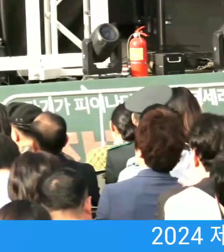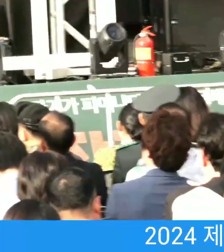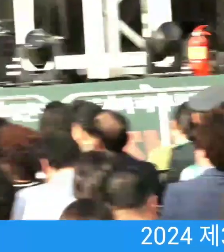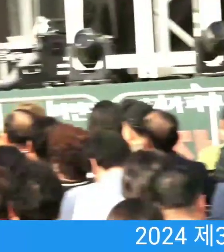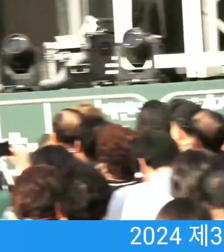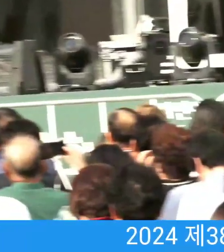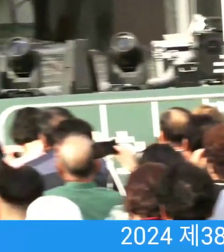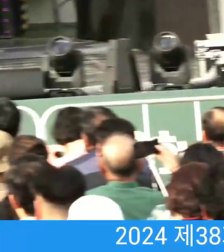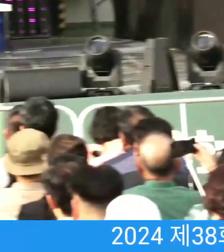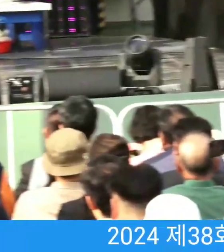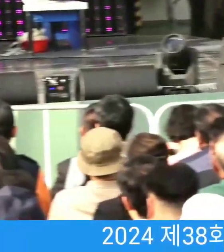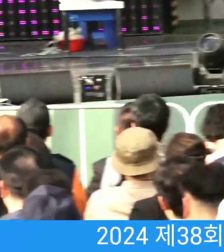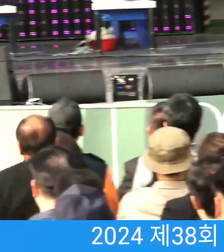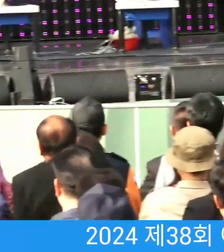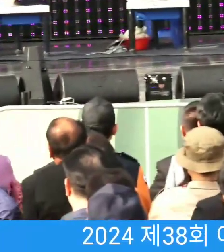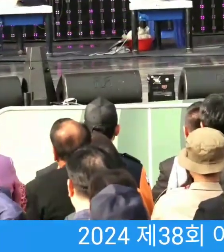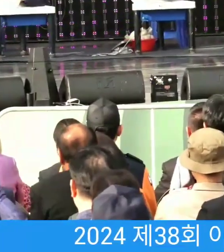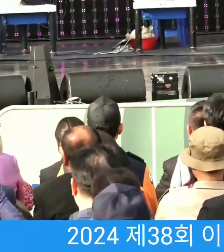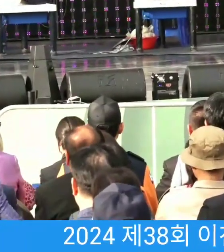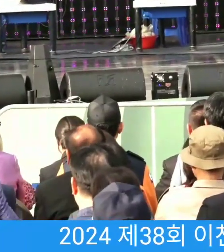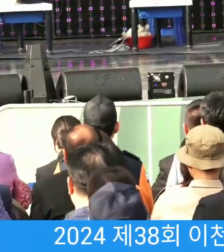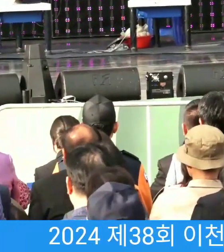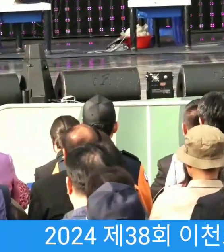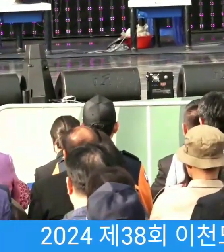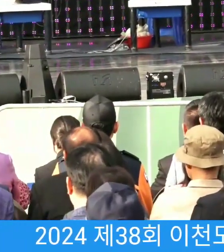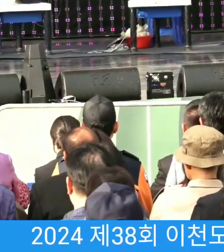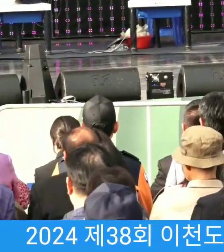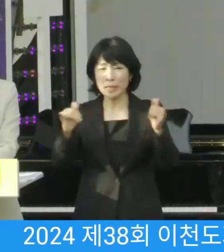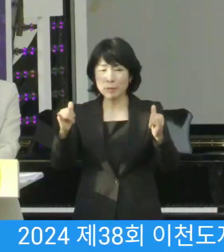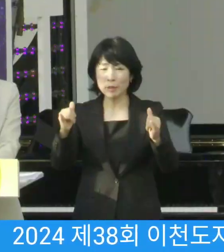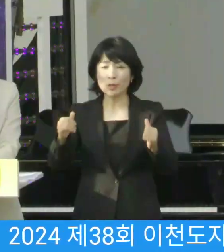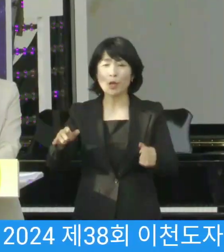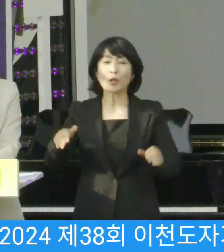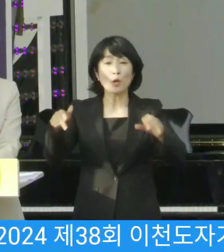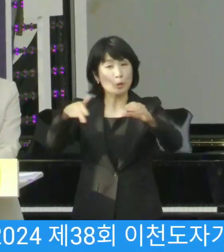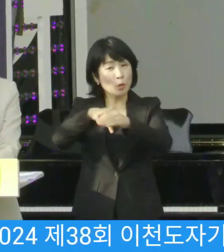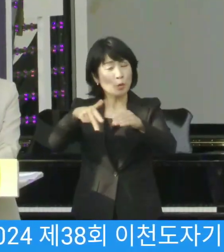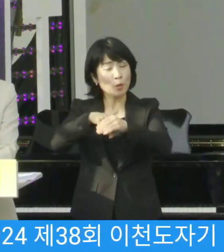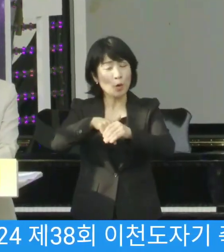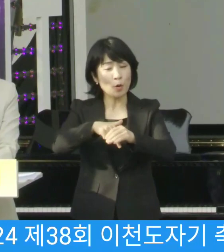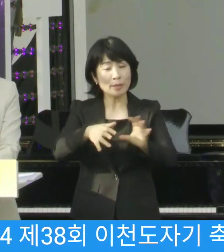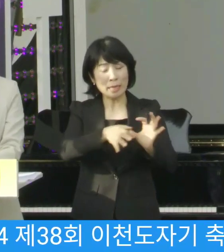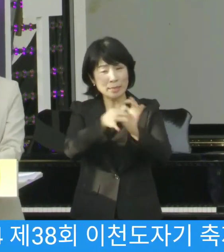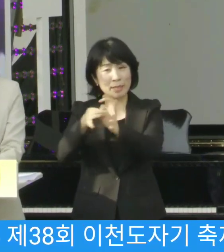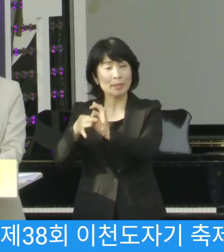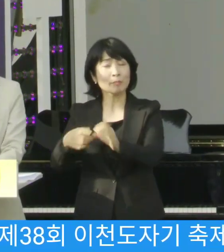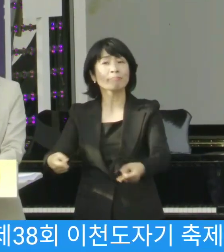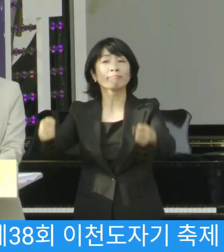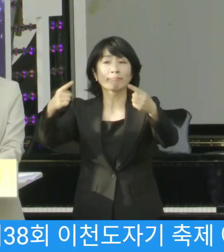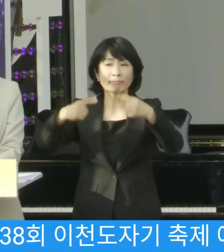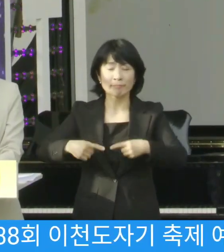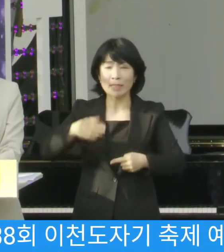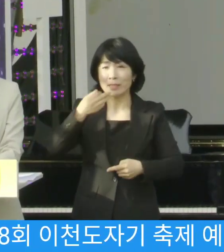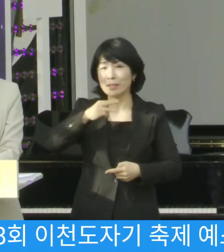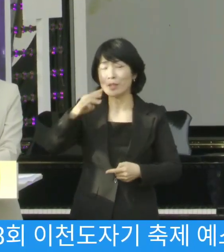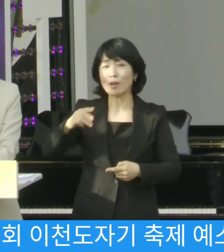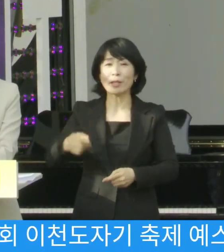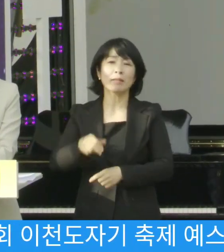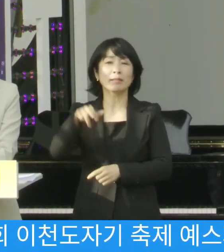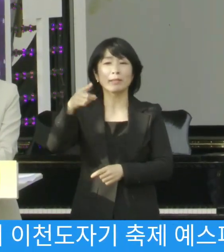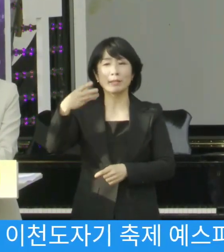네, 축제에 많은 관심을 가져주시는 언론인분들과 종교단체에서도 참석해 주셨는데요. 이천사동신문